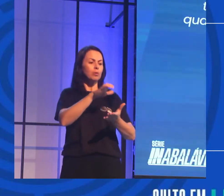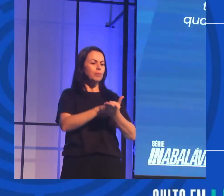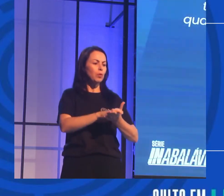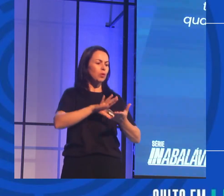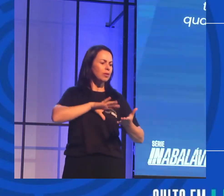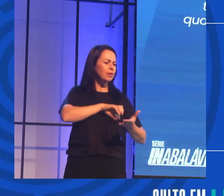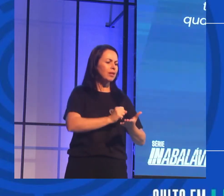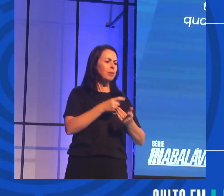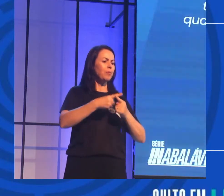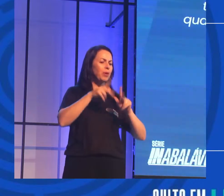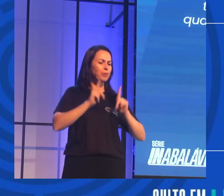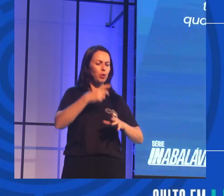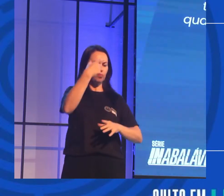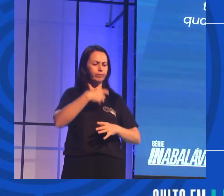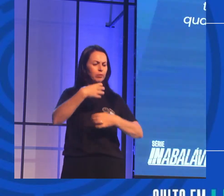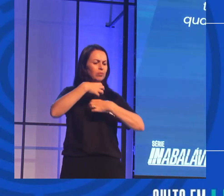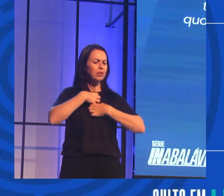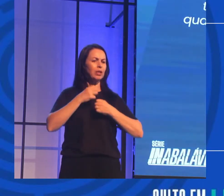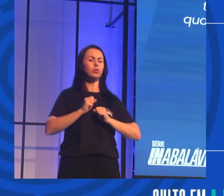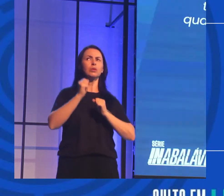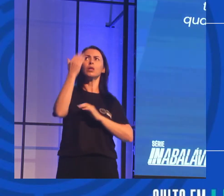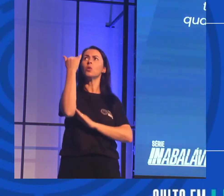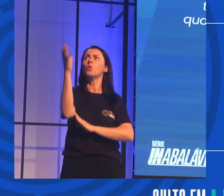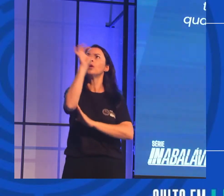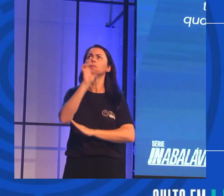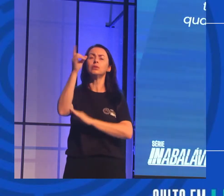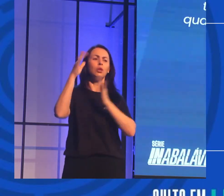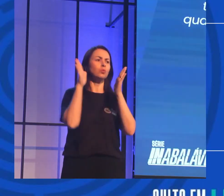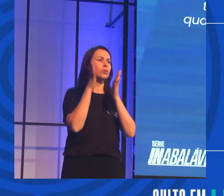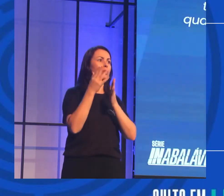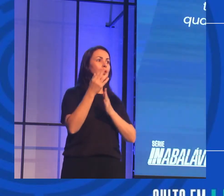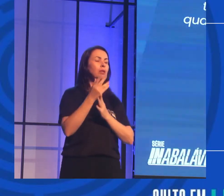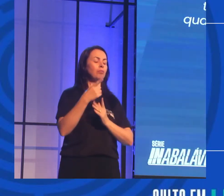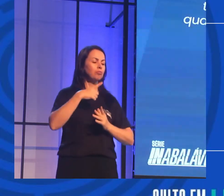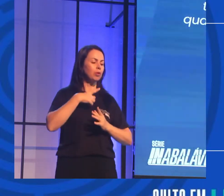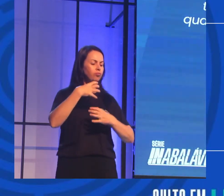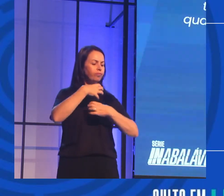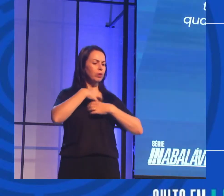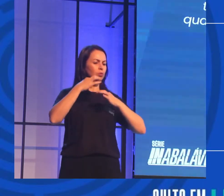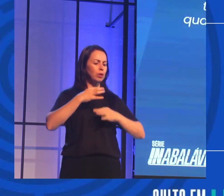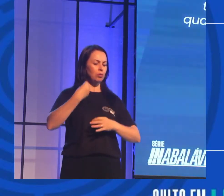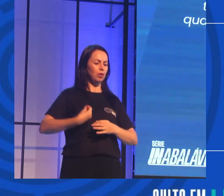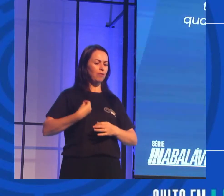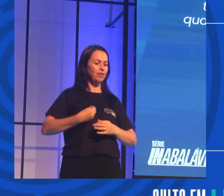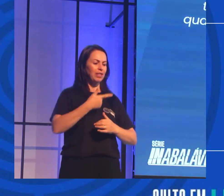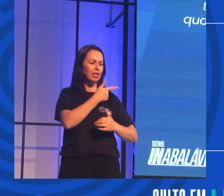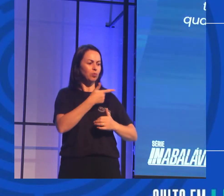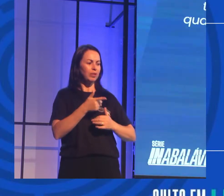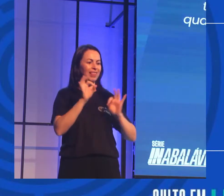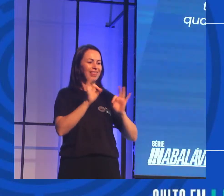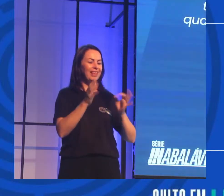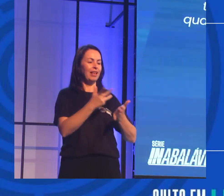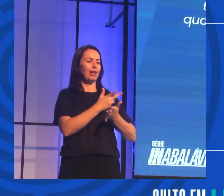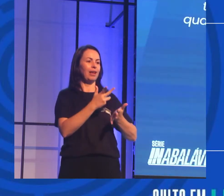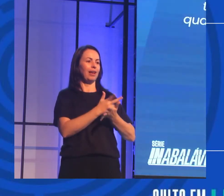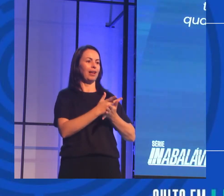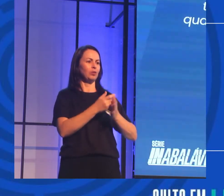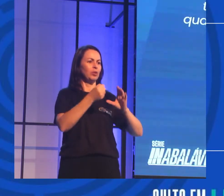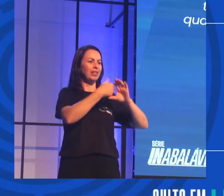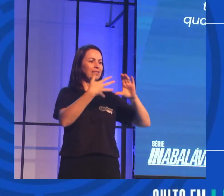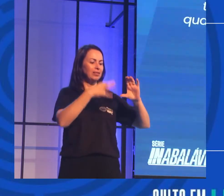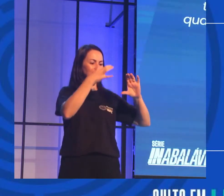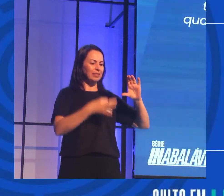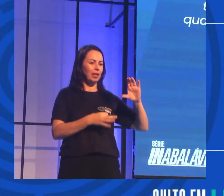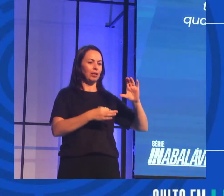palavra, alguém que ama a Deus, alguém que honra a Deus, alguém que olha a sua vida e não tem rachadura no seu caráter. Não é que você é perfeito, não é que você